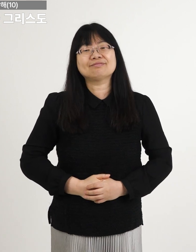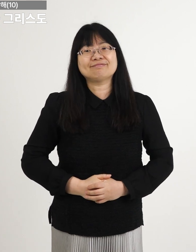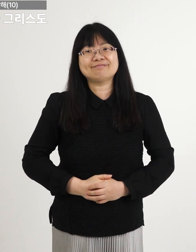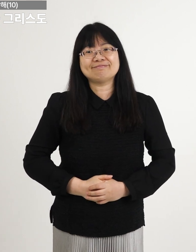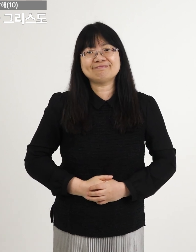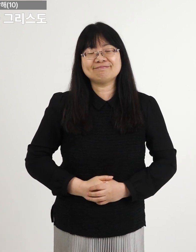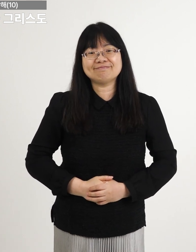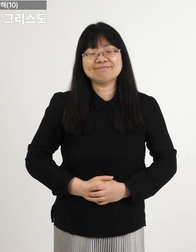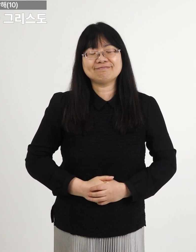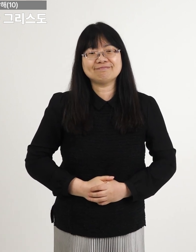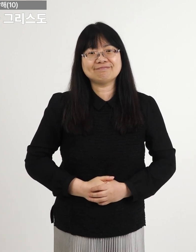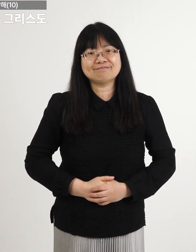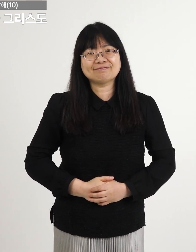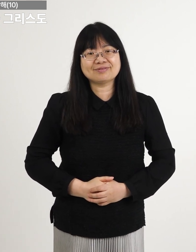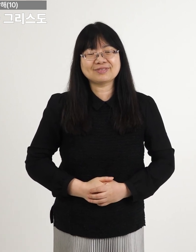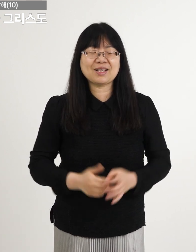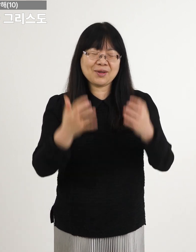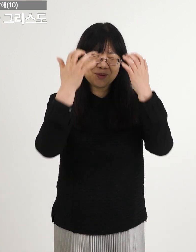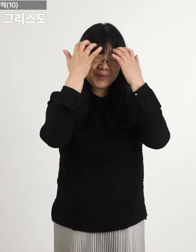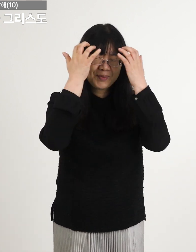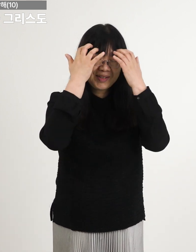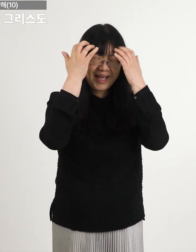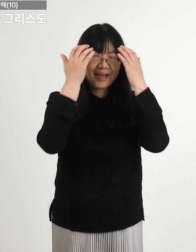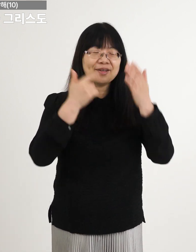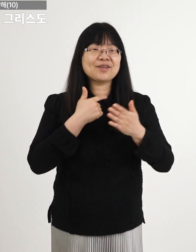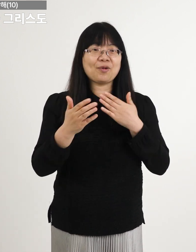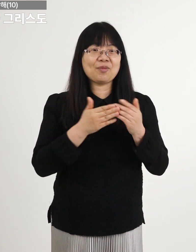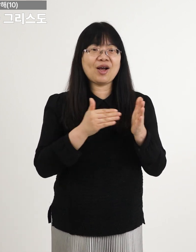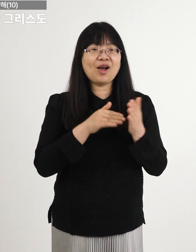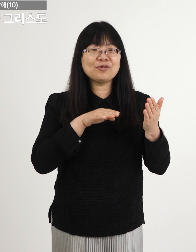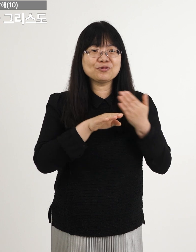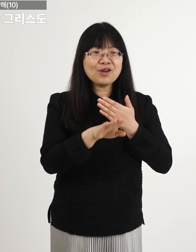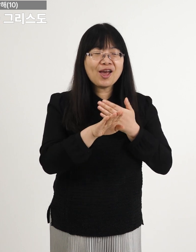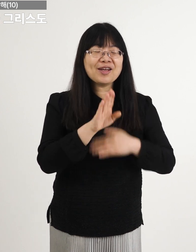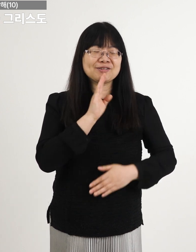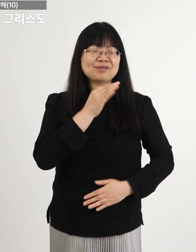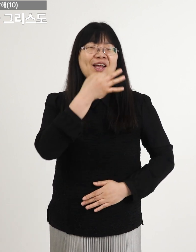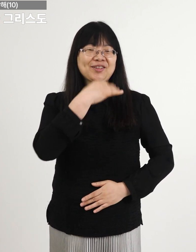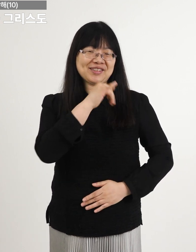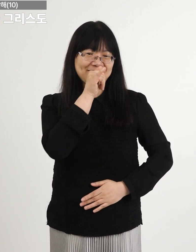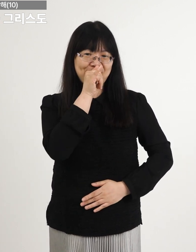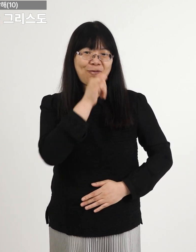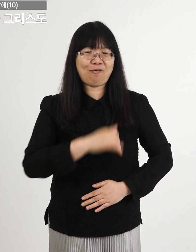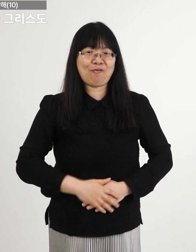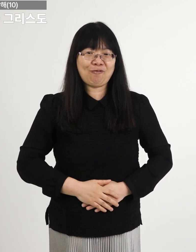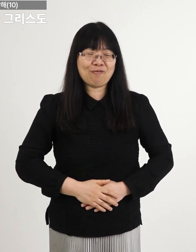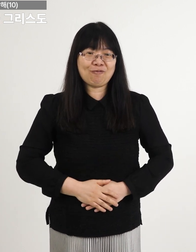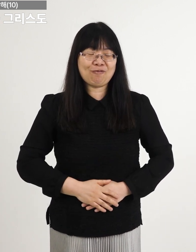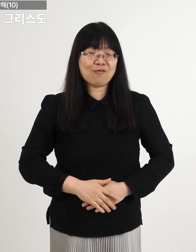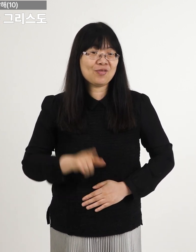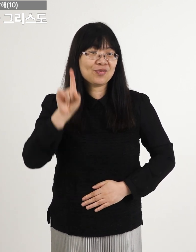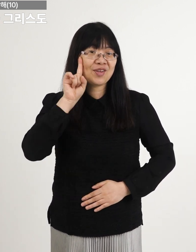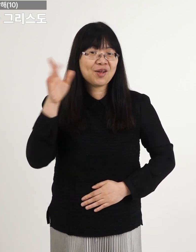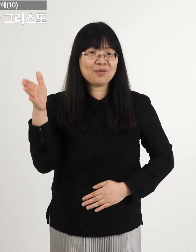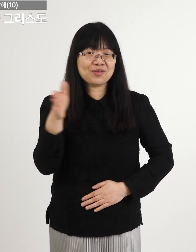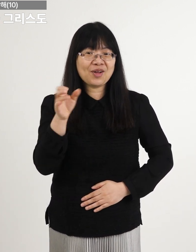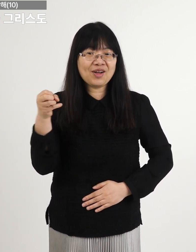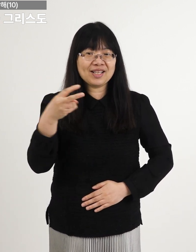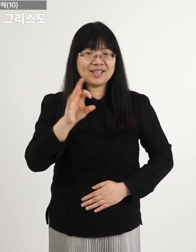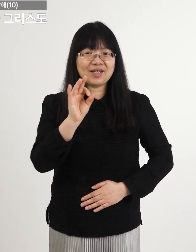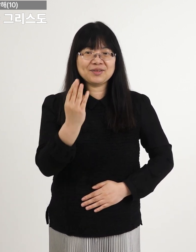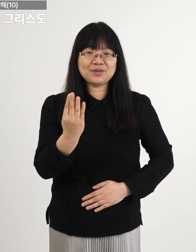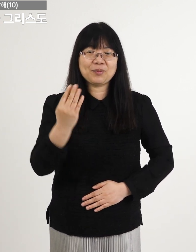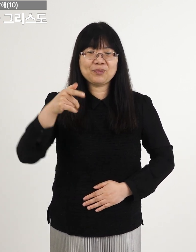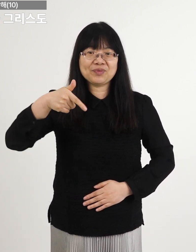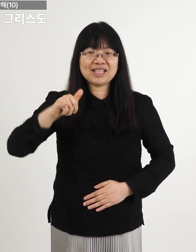근데 뭐든지 고생스러워야 남습니다. 근데 내일부터 다시 욥기를